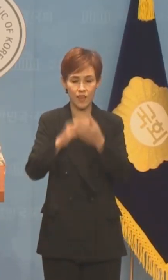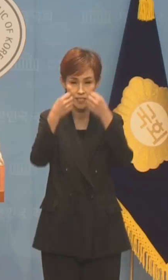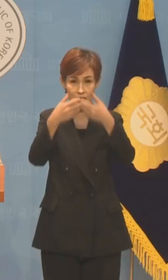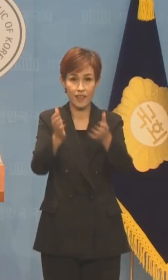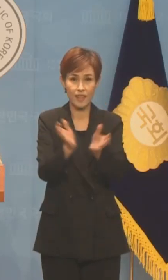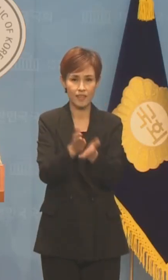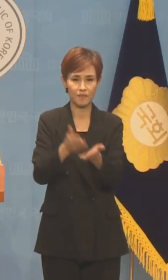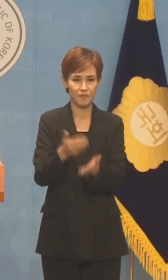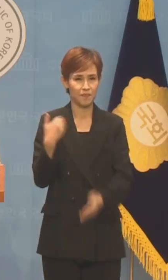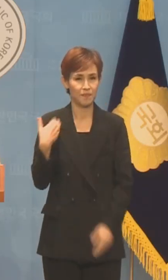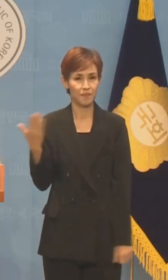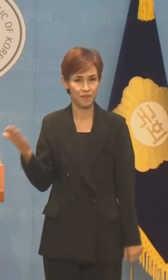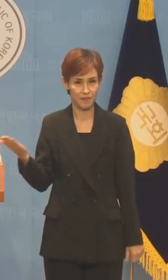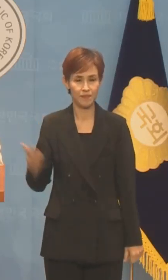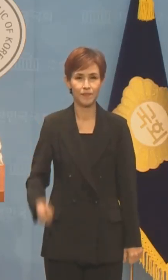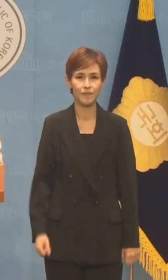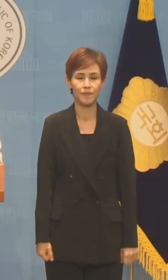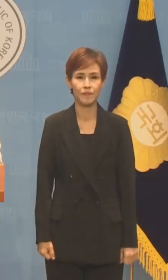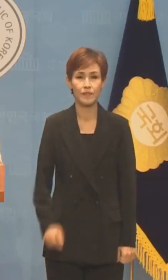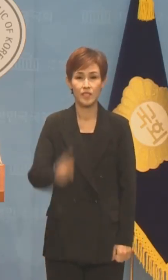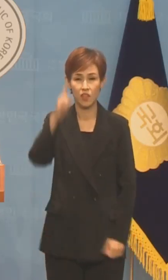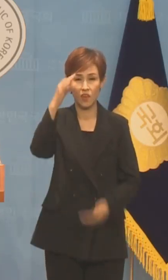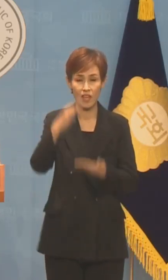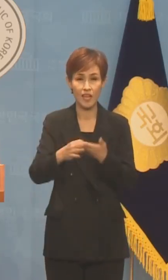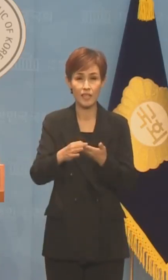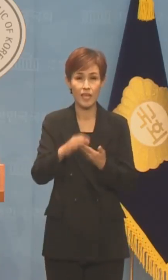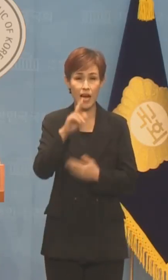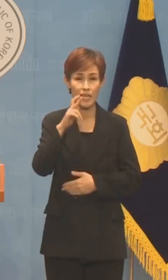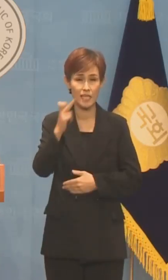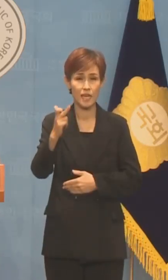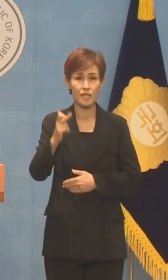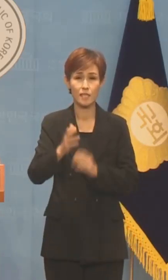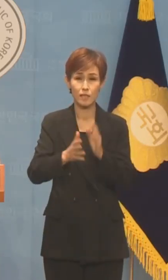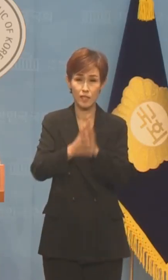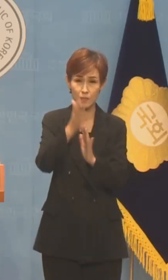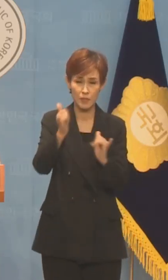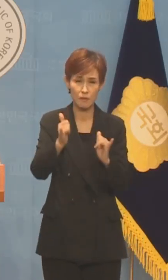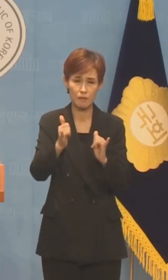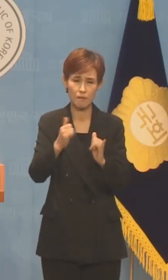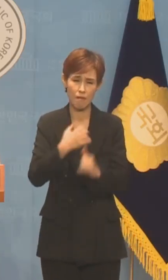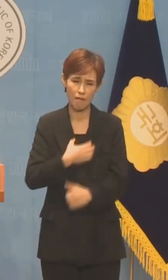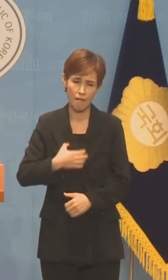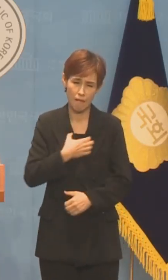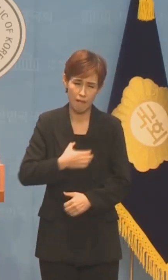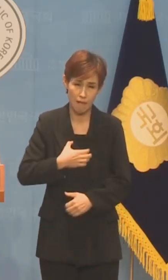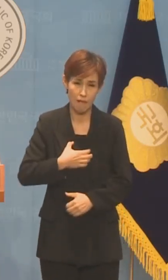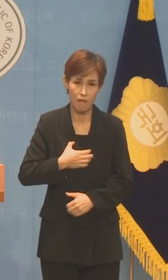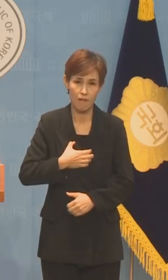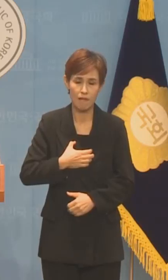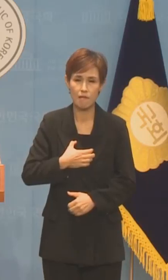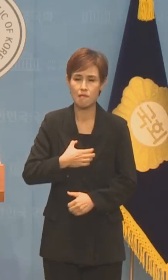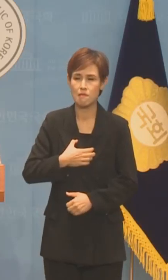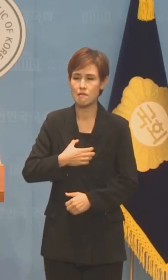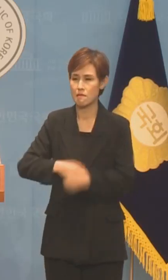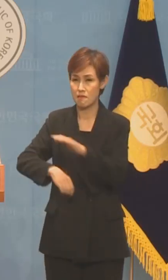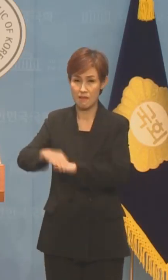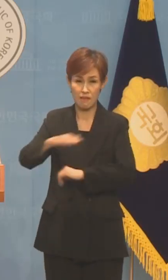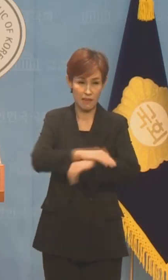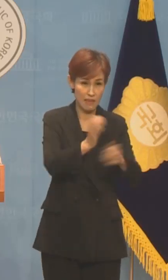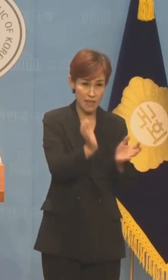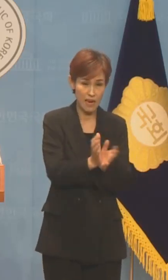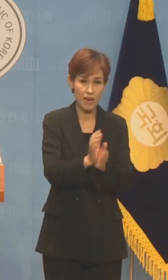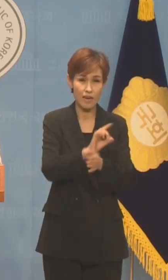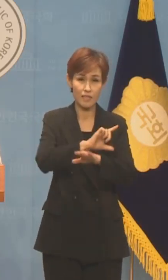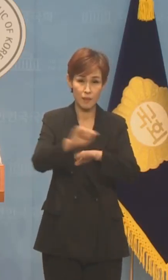개혁신당 정국진 대변인입니다. 천안 아산 시민의 절규, 거대 양당이 망가뜨린 지방자치를